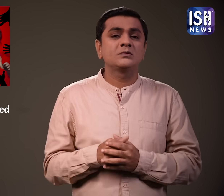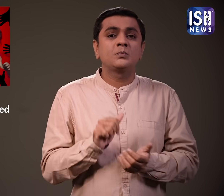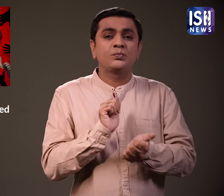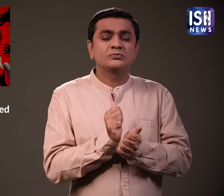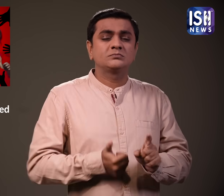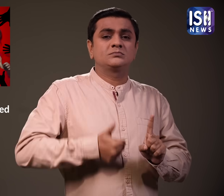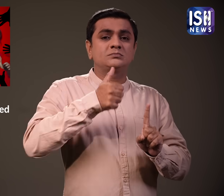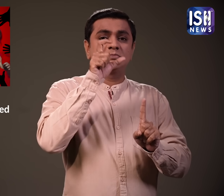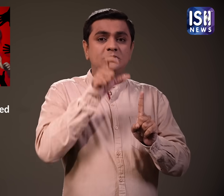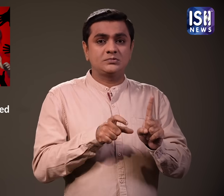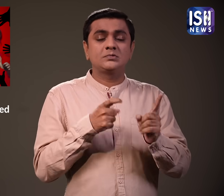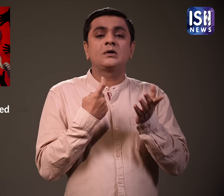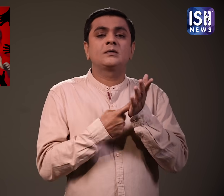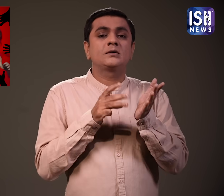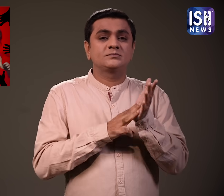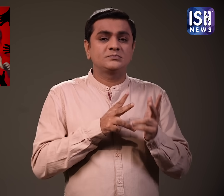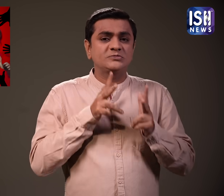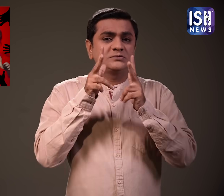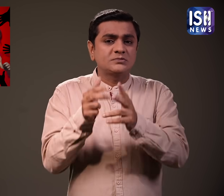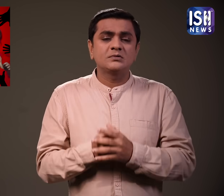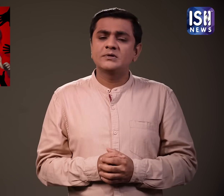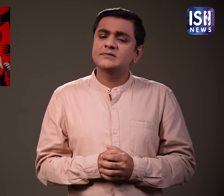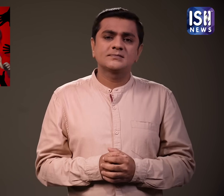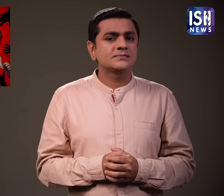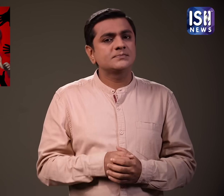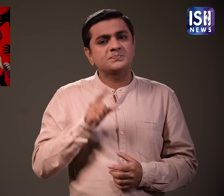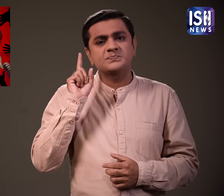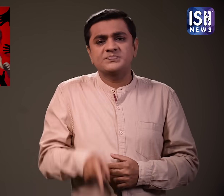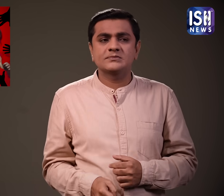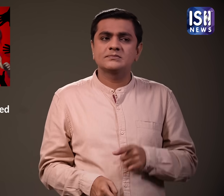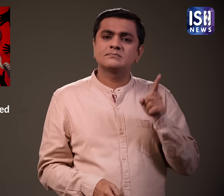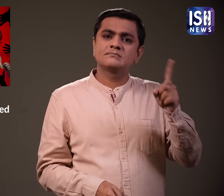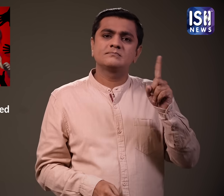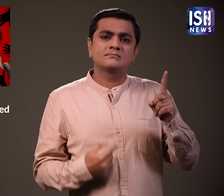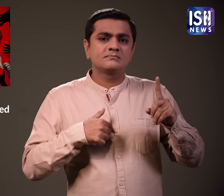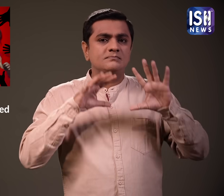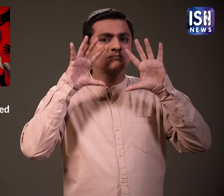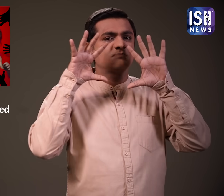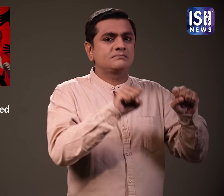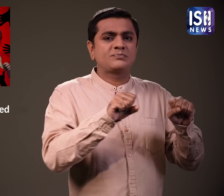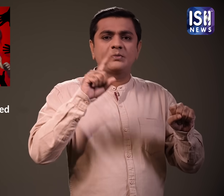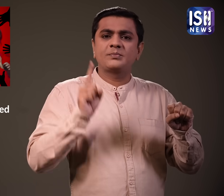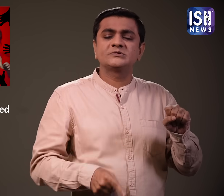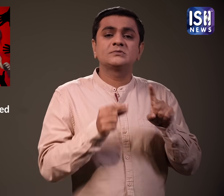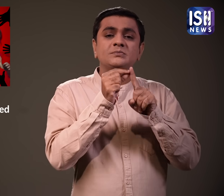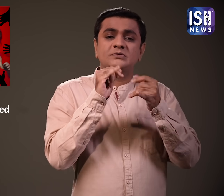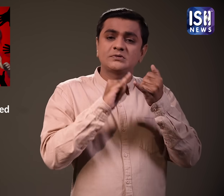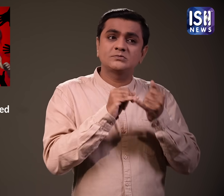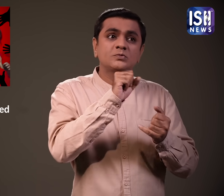पटना के वरिष पुलिष अधिक्षक राजीव विशा ने कहा कि प्रमोट सिंग और उनके बेटे अंशु सिंग को गिरफता